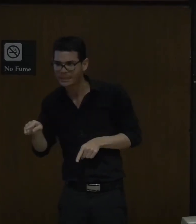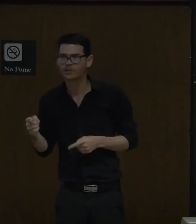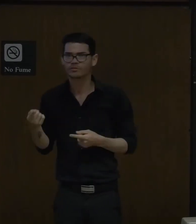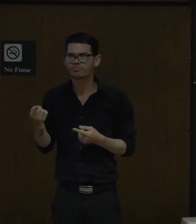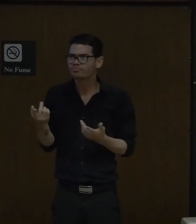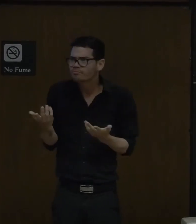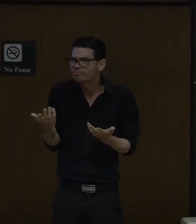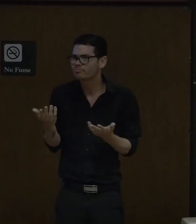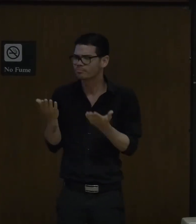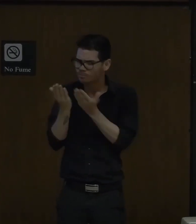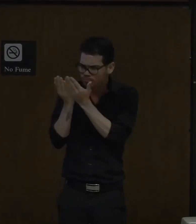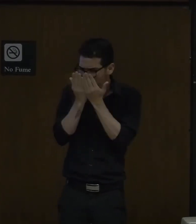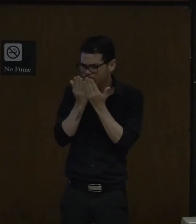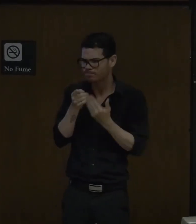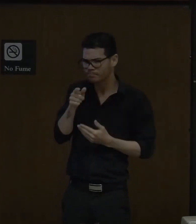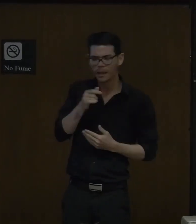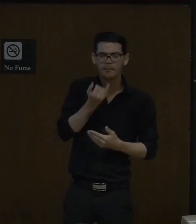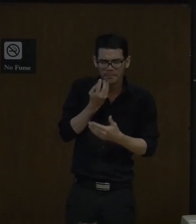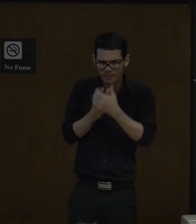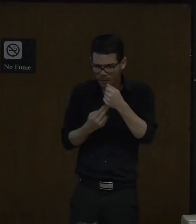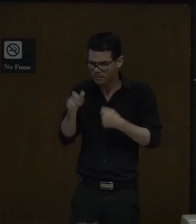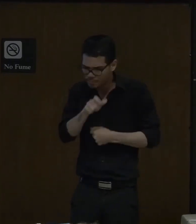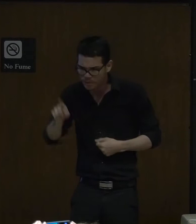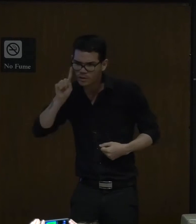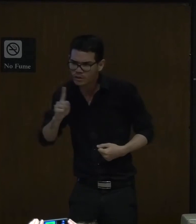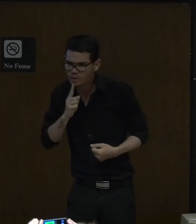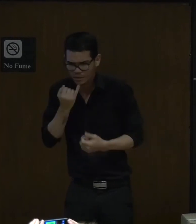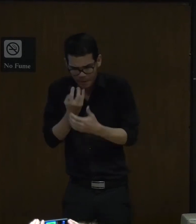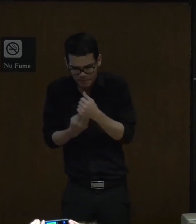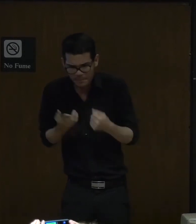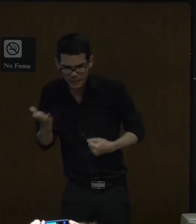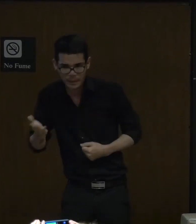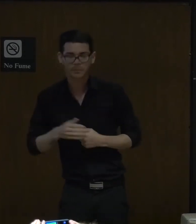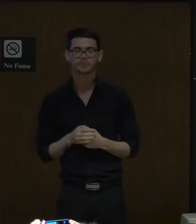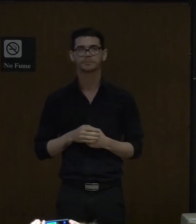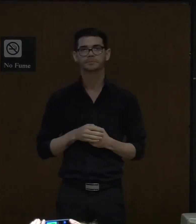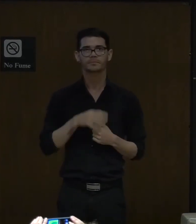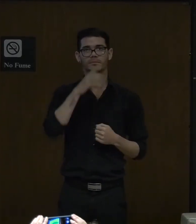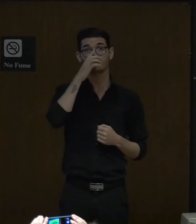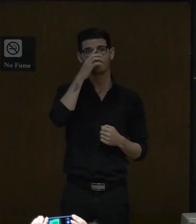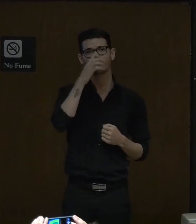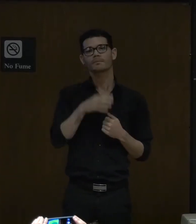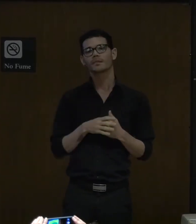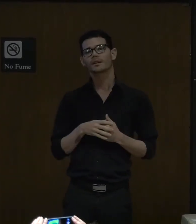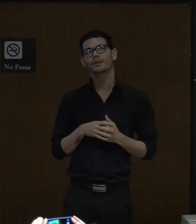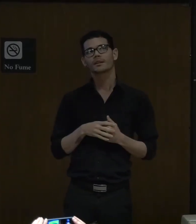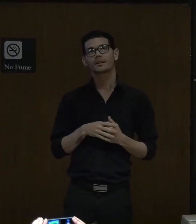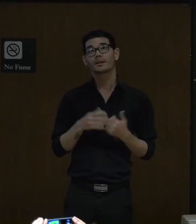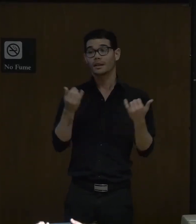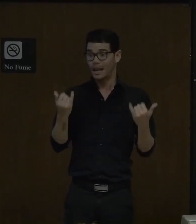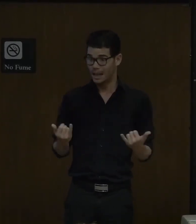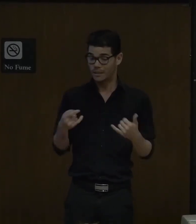que estudiara el bilingüismo en personas sordas. Y se puede decir que esta investigación